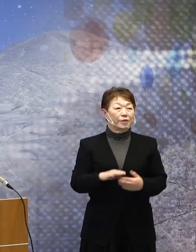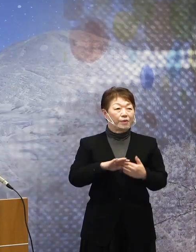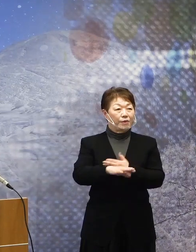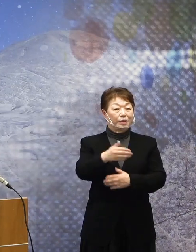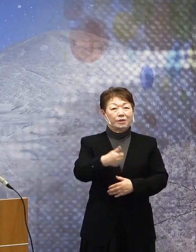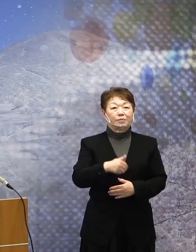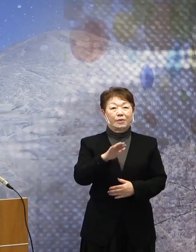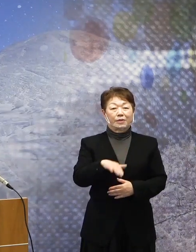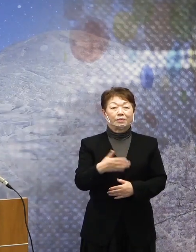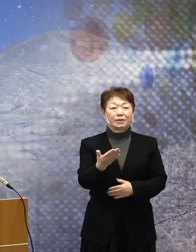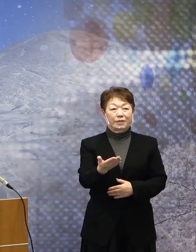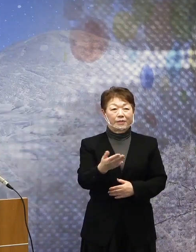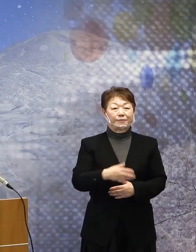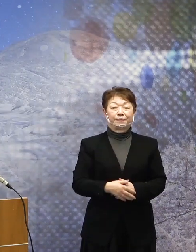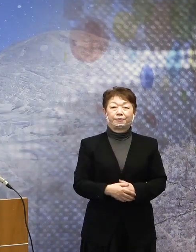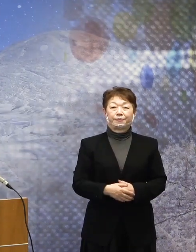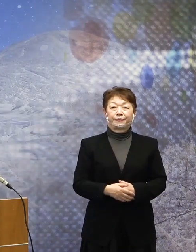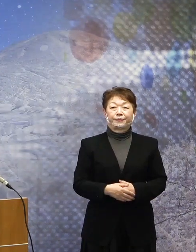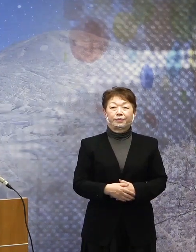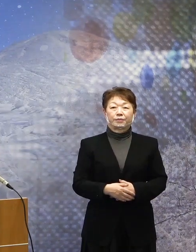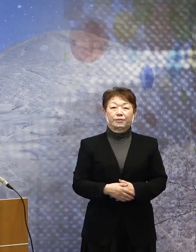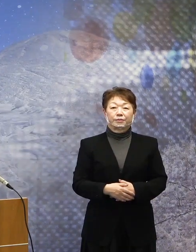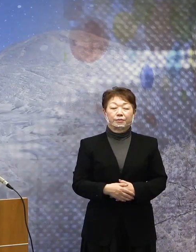にご質問ございませんか。